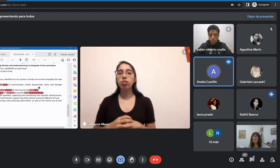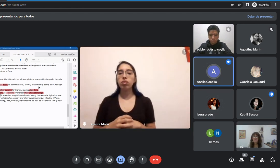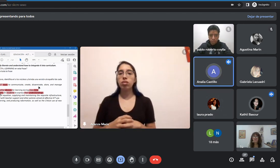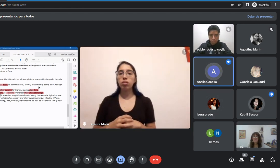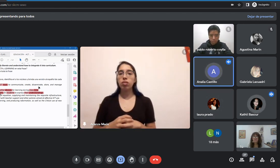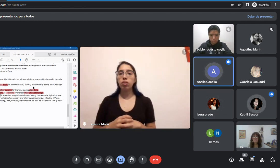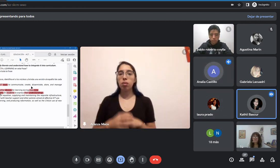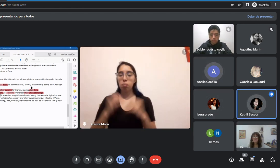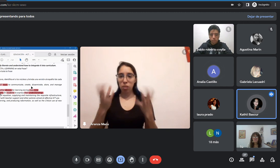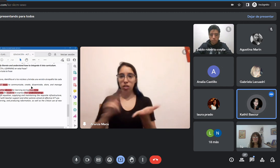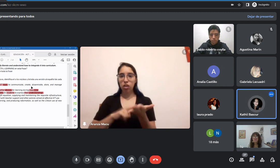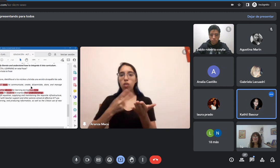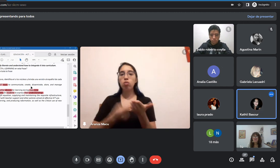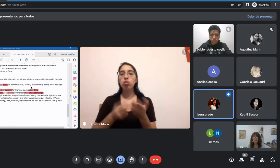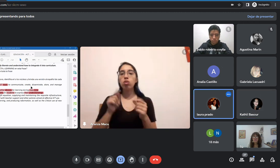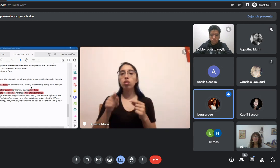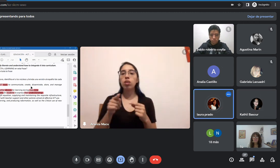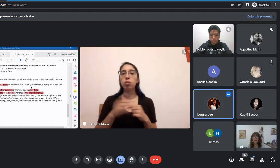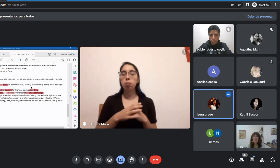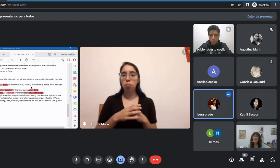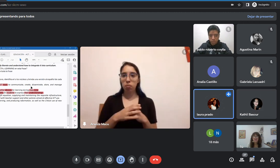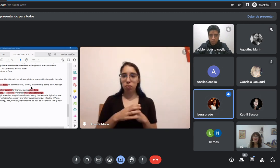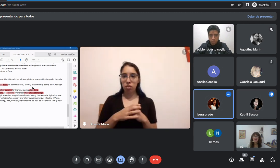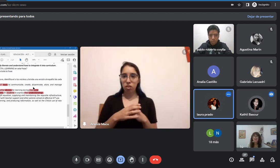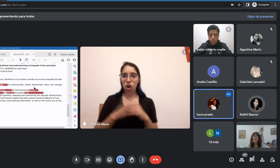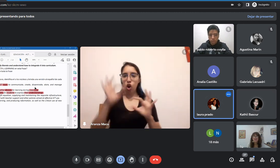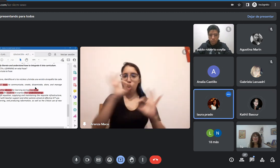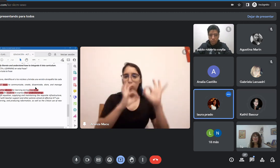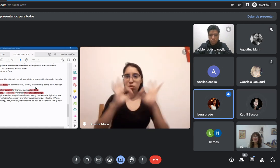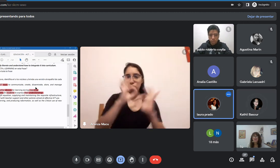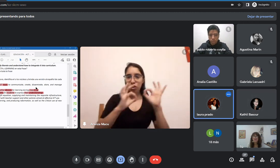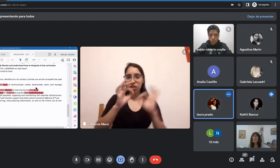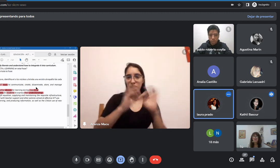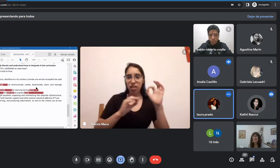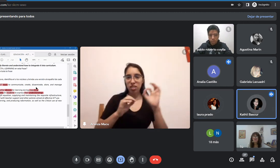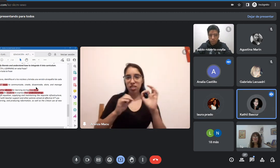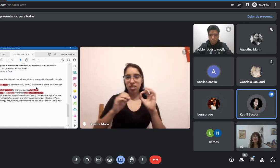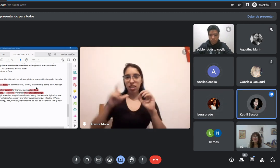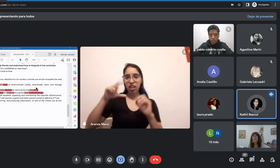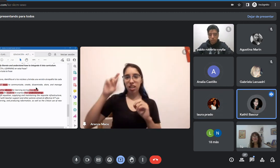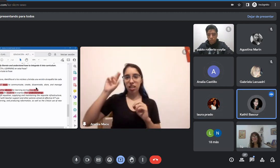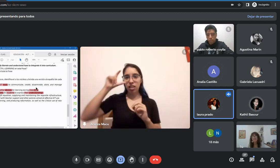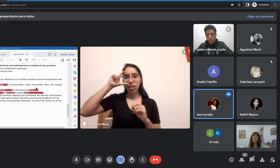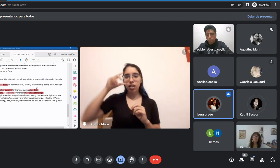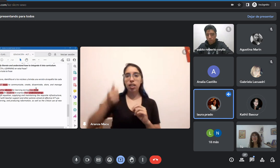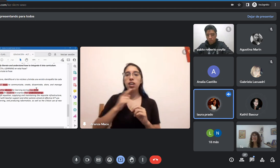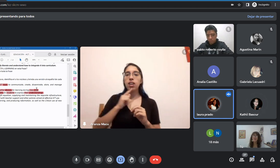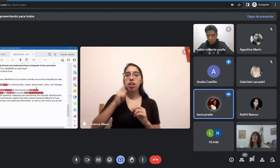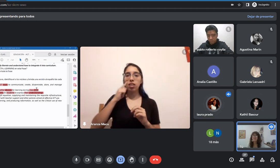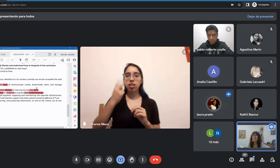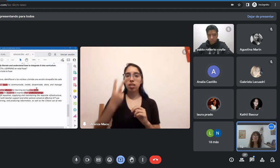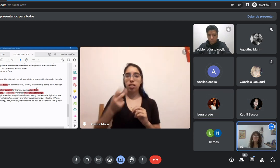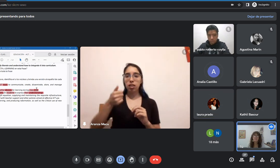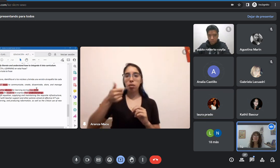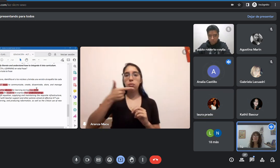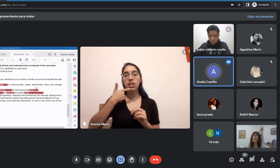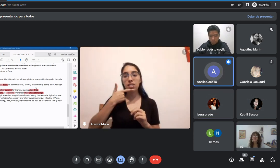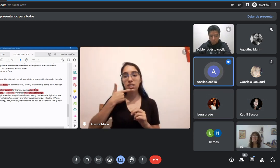Las opciones creativas. Bien. Y individualizadas. En ese caso sería E, si empieza